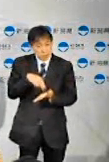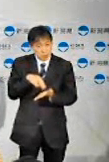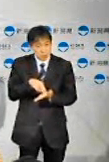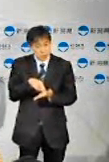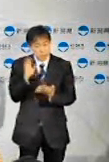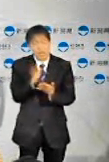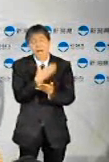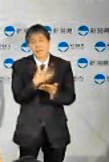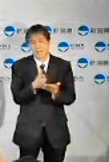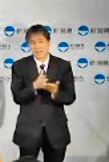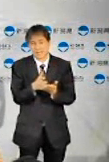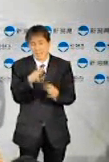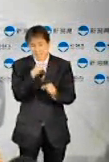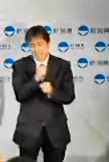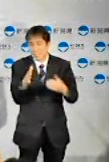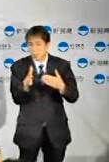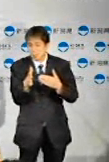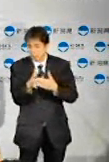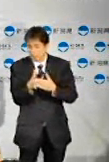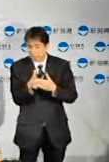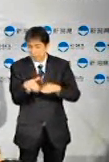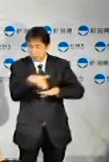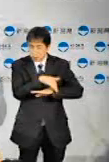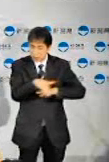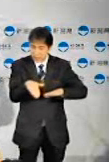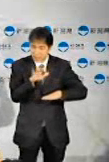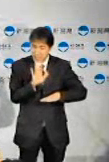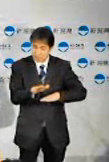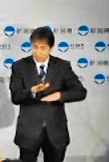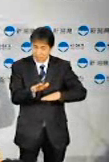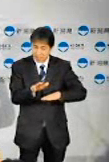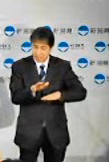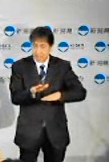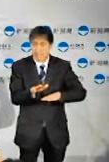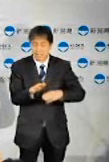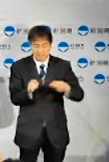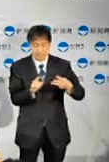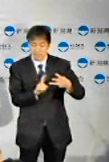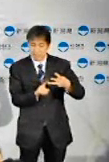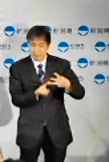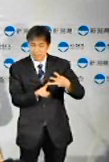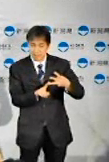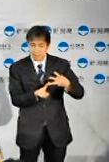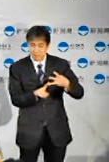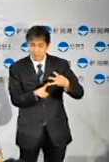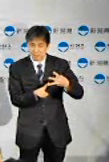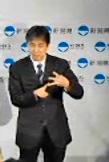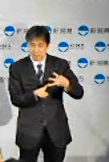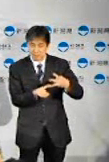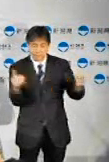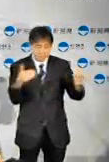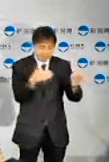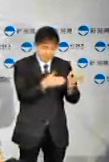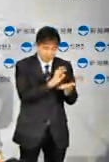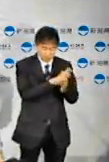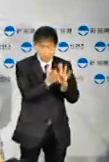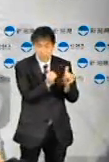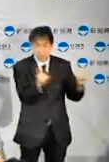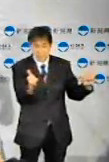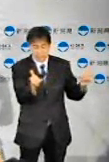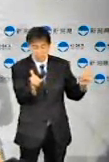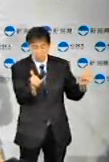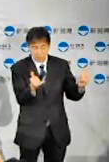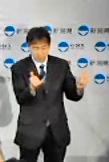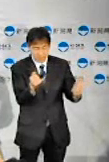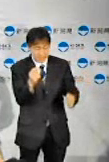までに判断をしたいというようなスケジュール感があるのか、そして 最後にですね、最終的にその県民への その意思